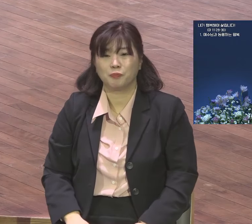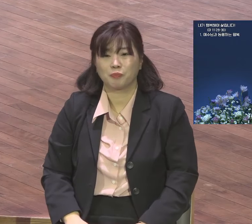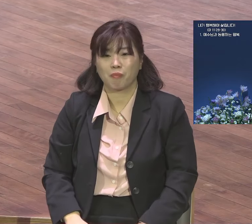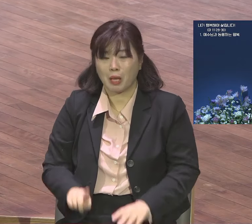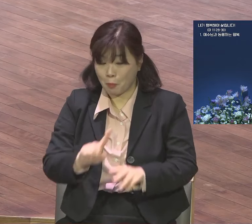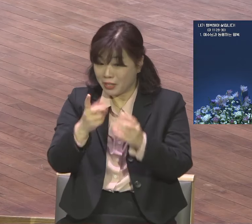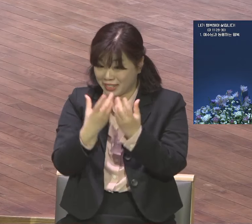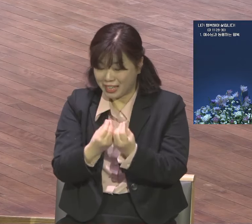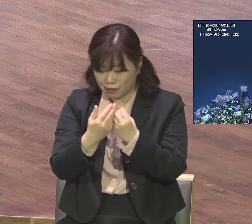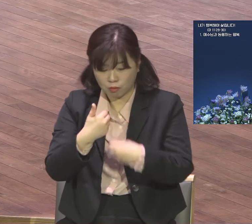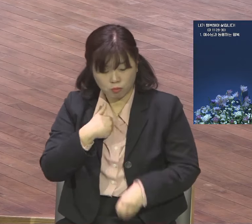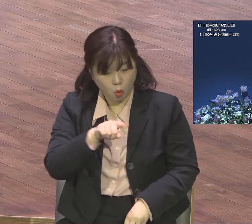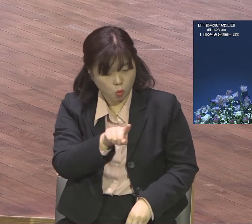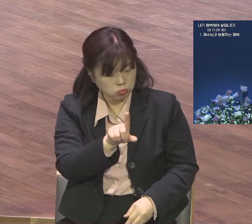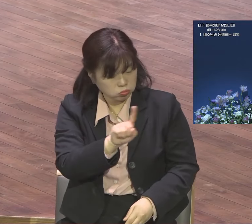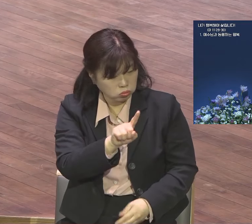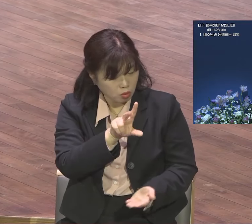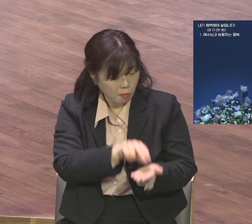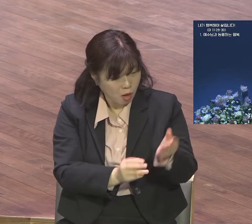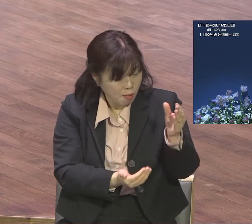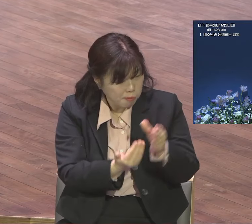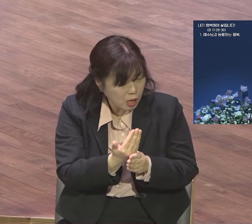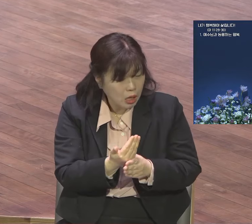있는데 하나님 어떻게 할까요?